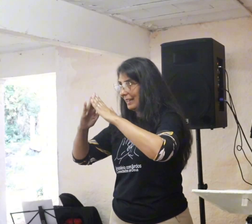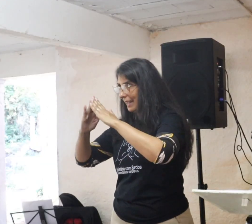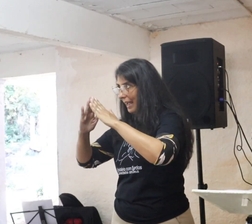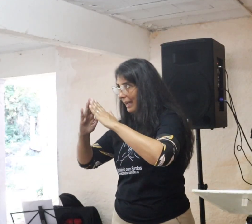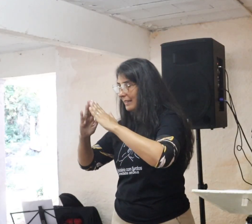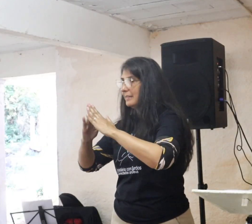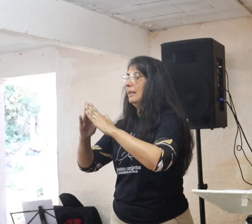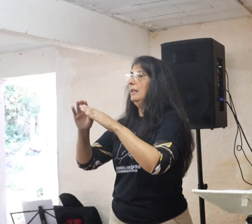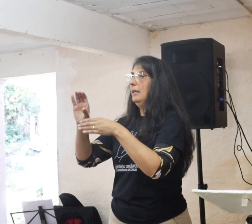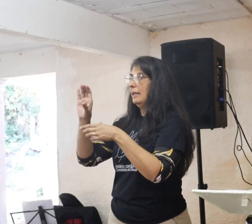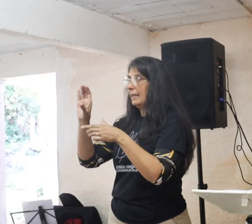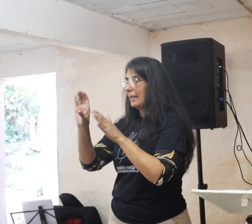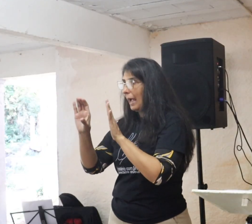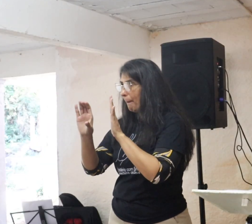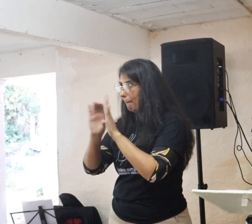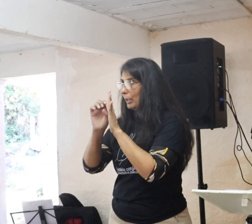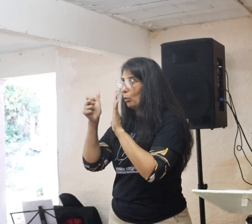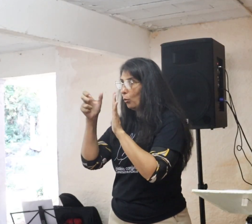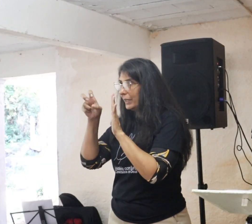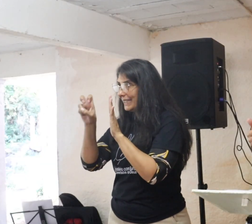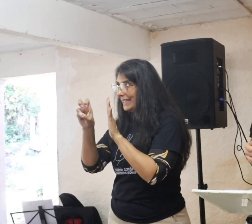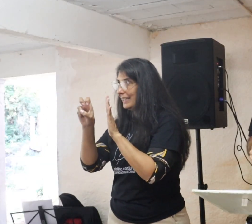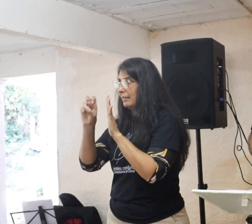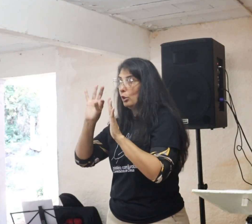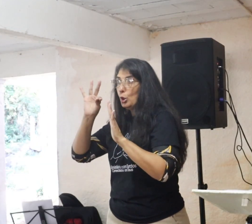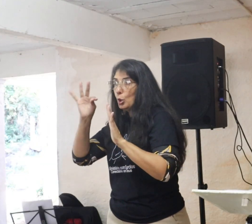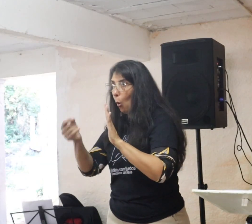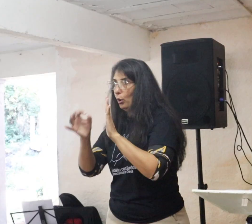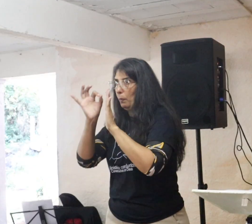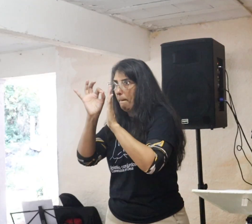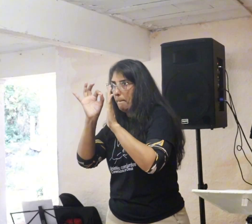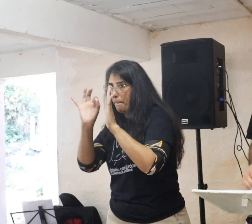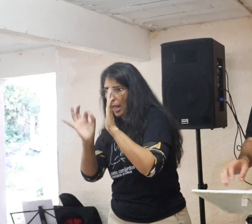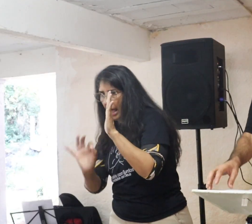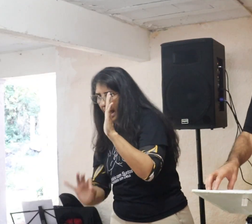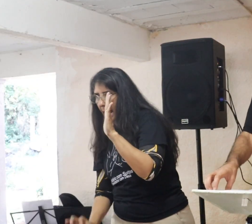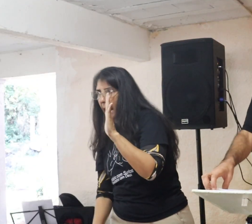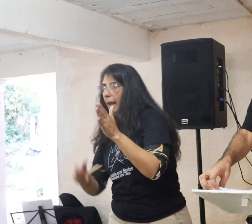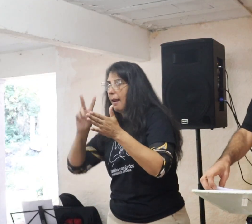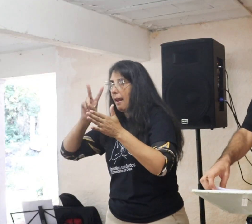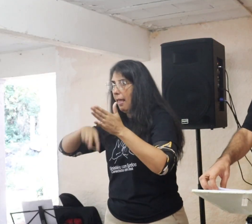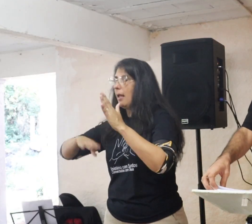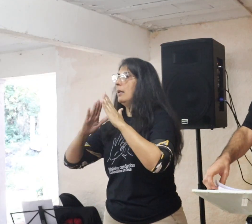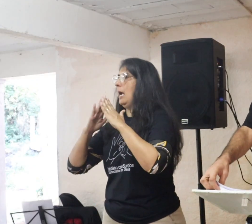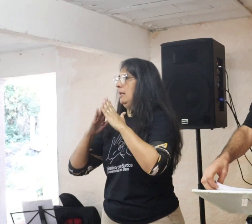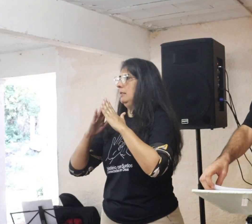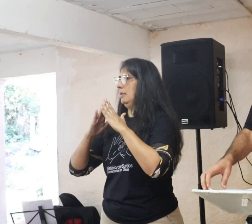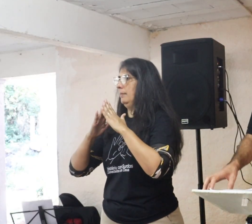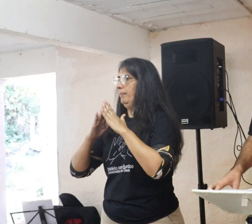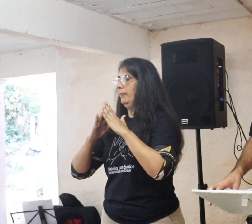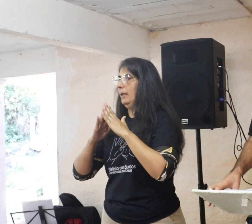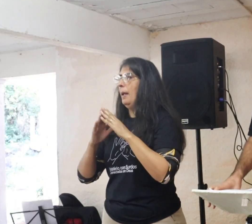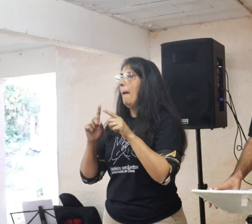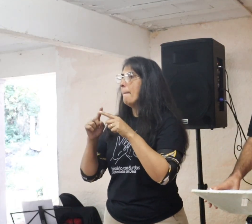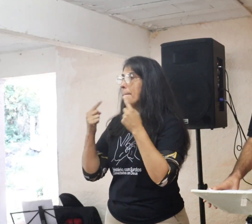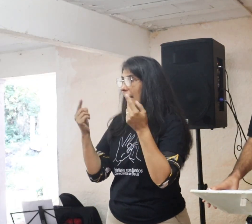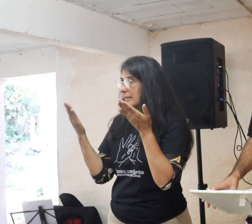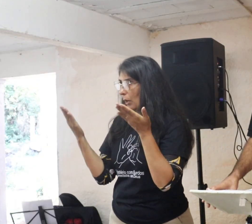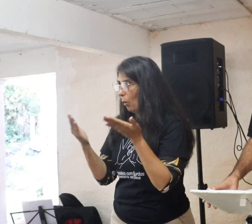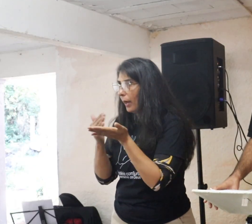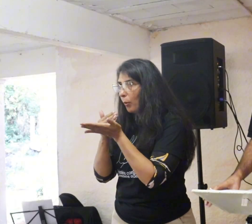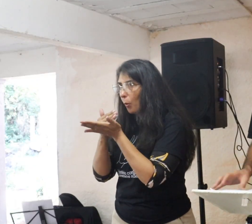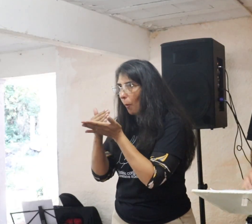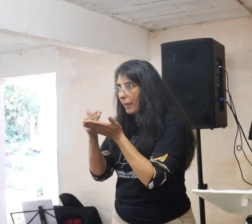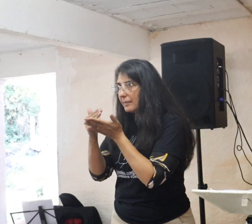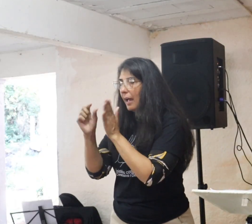né? Mas eu gostaria de ler 1 Coríntios 15 a partir do versículo 50. 1 Coríntios 15, nós